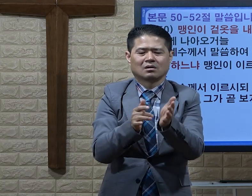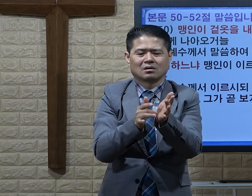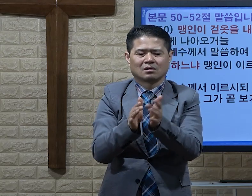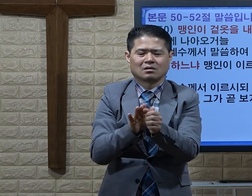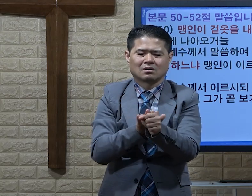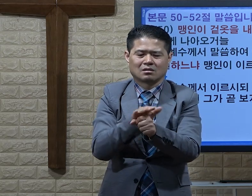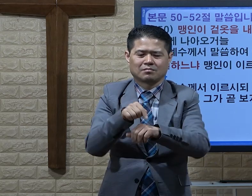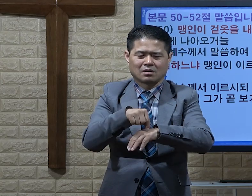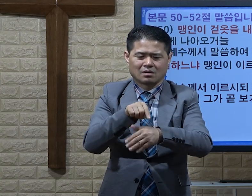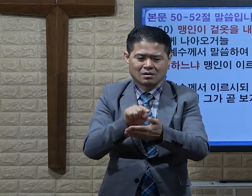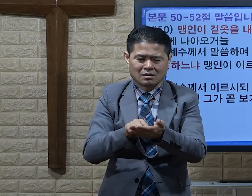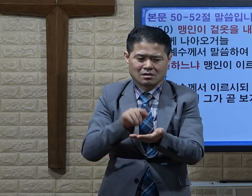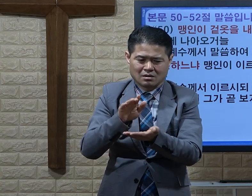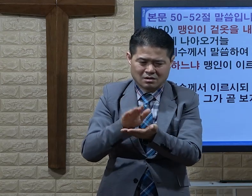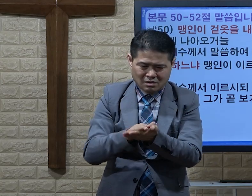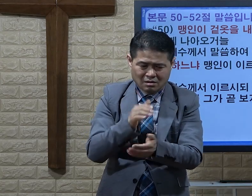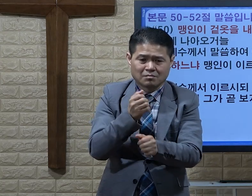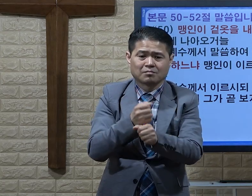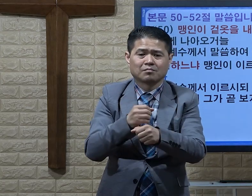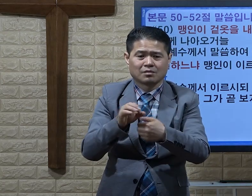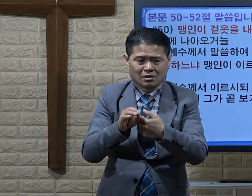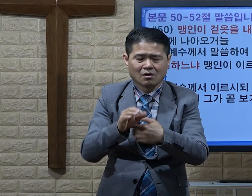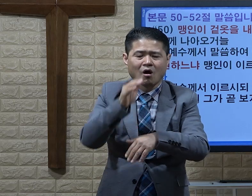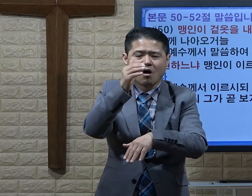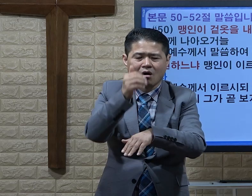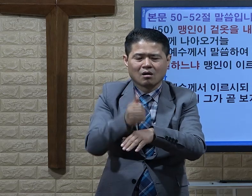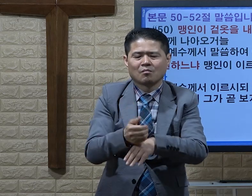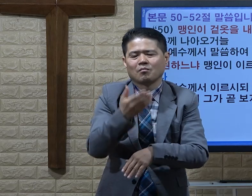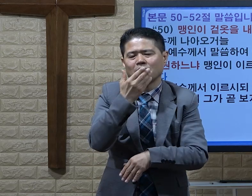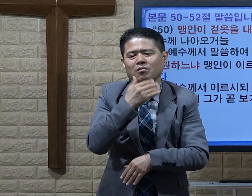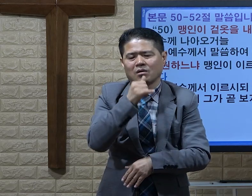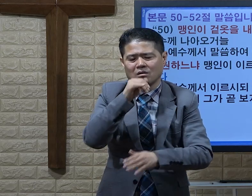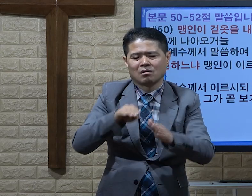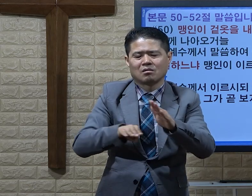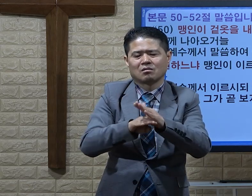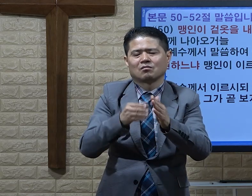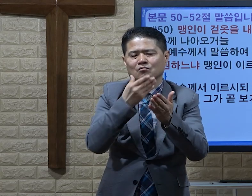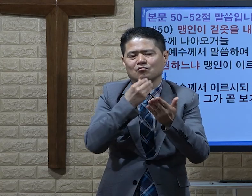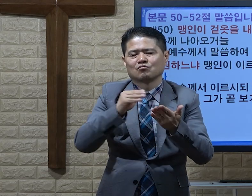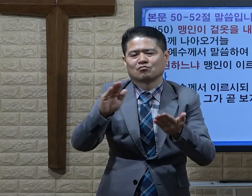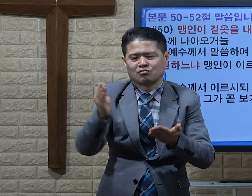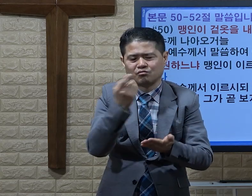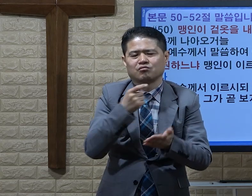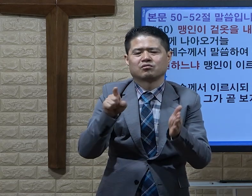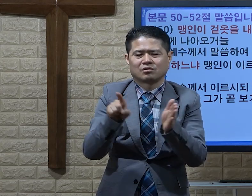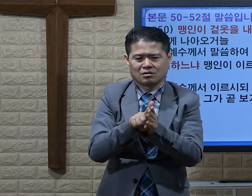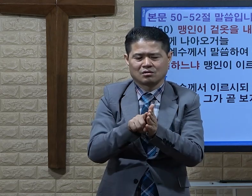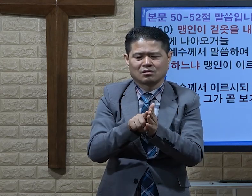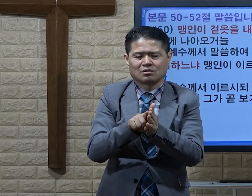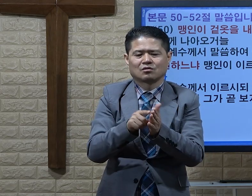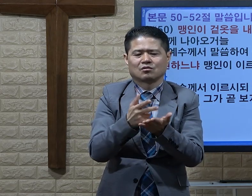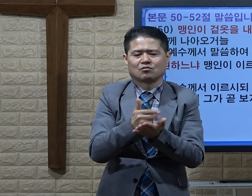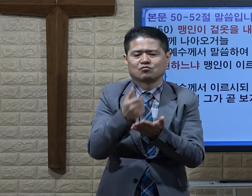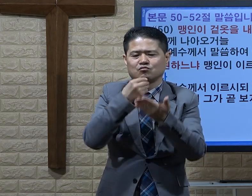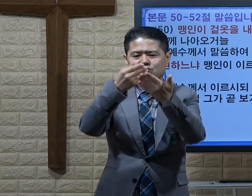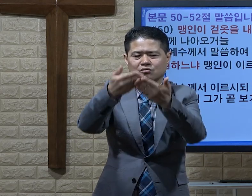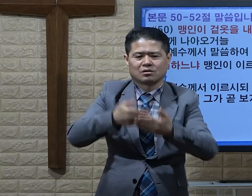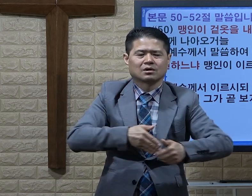죄이며, 만약 불일 듯 일어난다면 그것은 하나님의 은혜로 된 것이니 여러분들 기도해